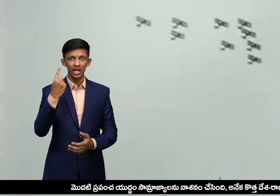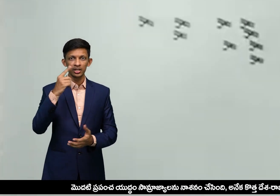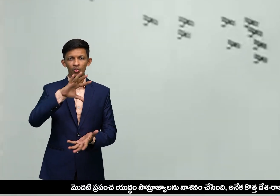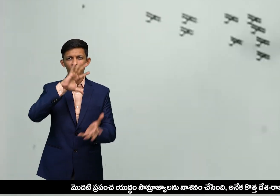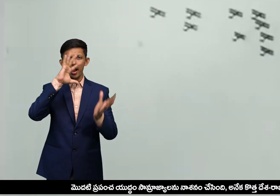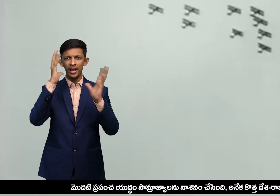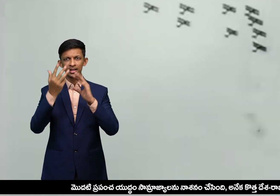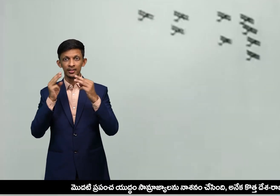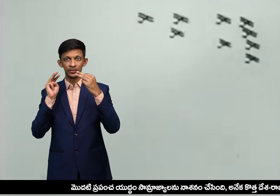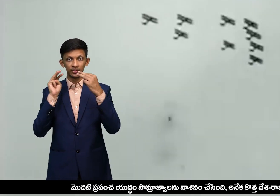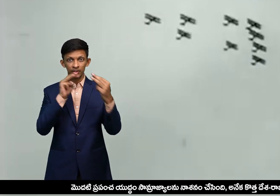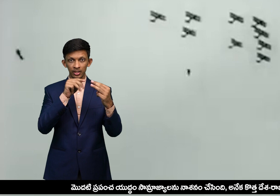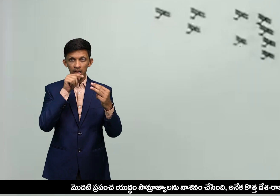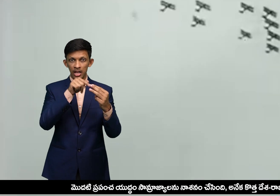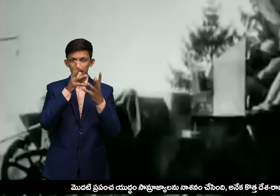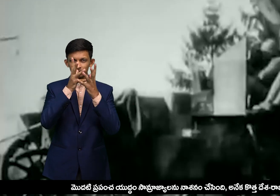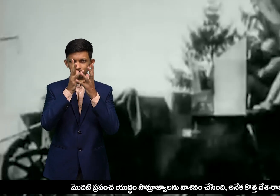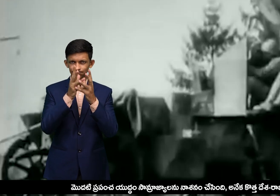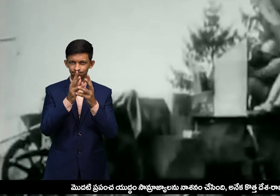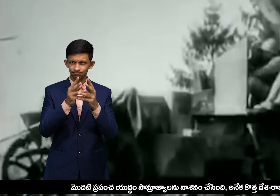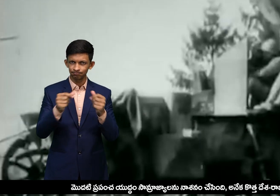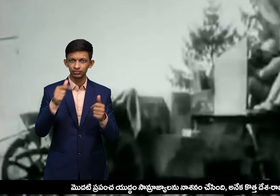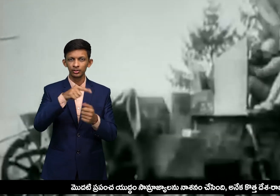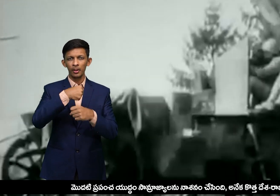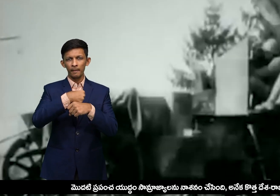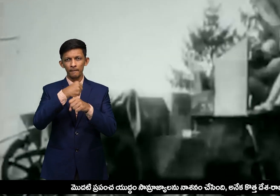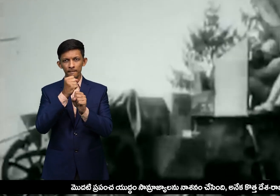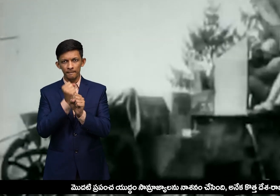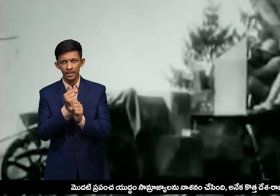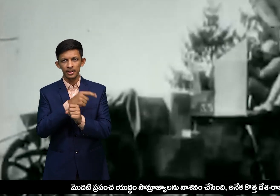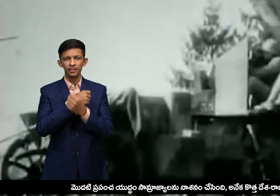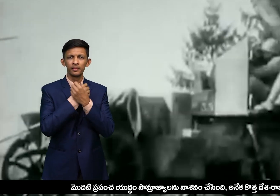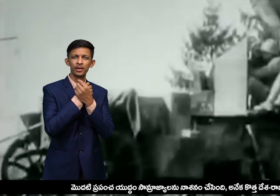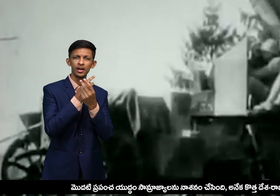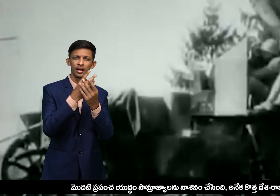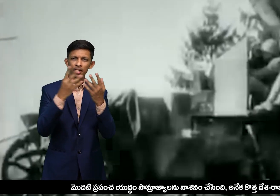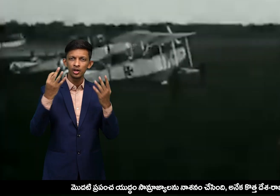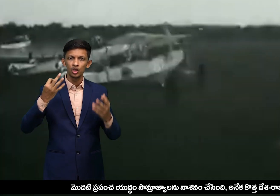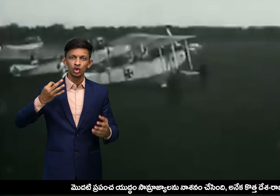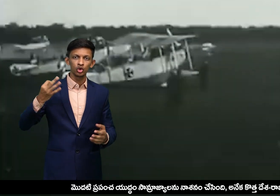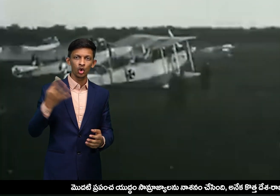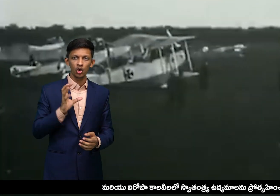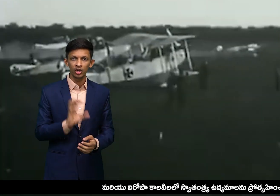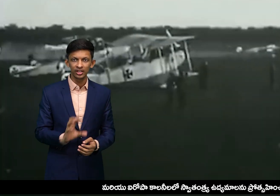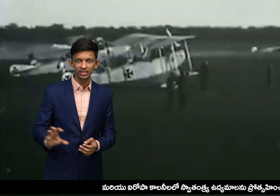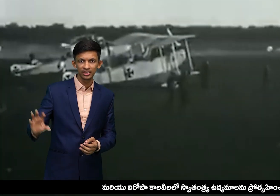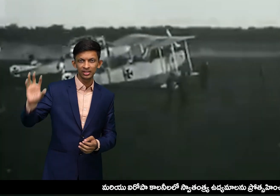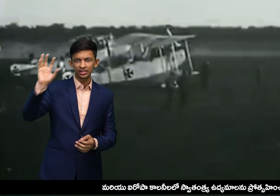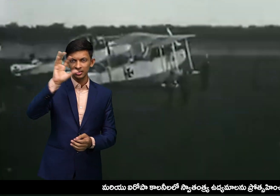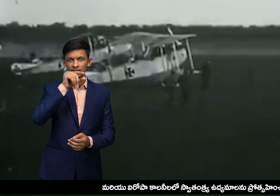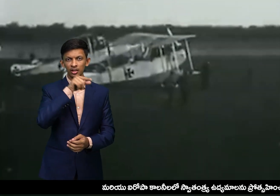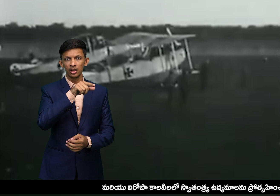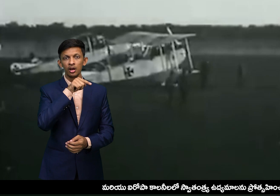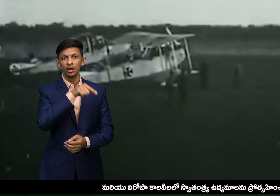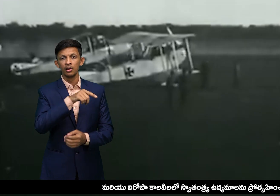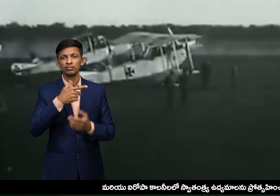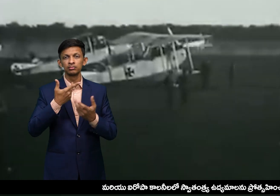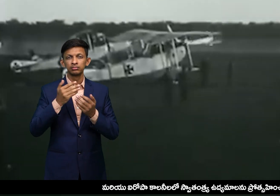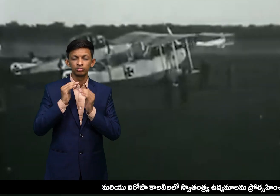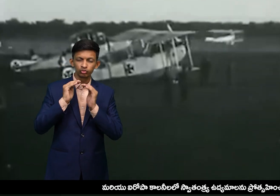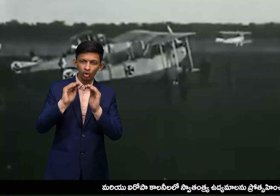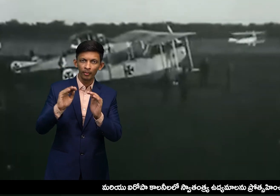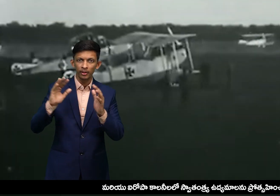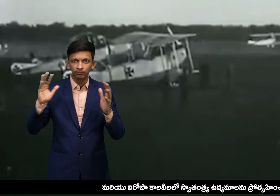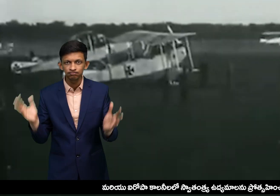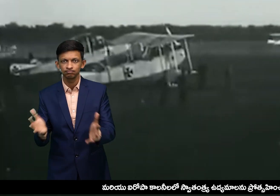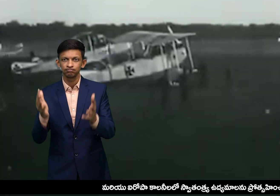మొదటి ప్రపంచ యుద్ధం సామ్రాజ్యాలను నాశనం చేసింది, అనేక కొత్త దేశరాజ్యాలను సృష్టించింది మరియు ఐరోపా